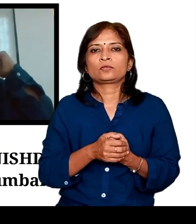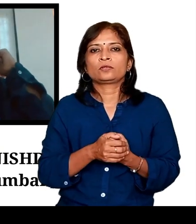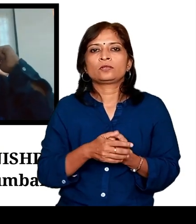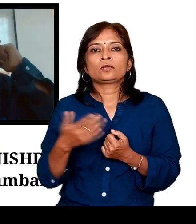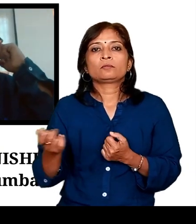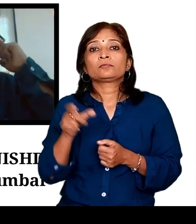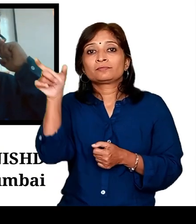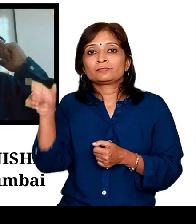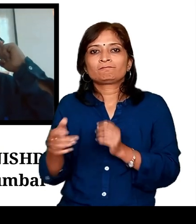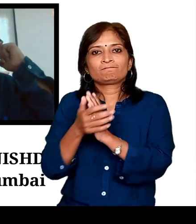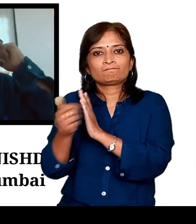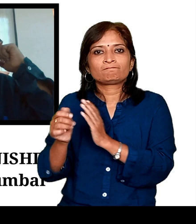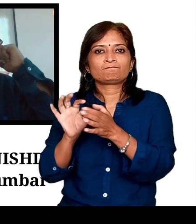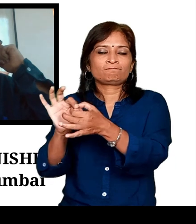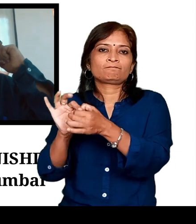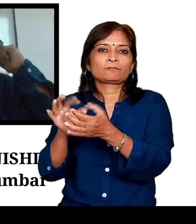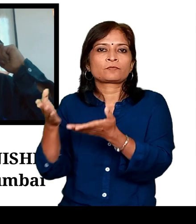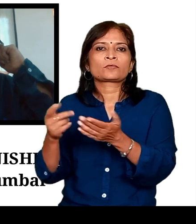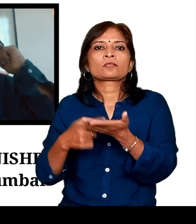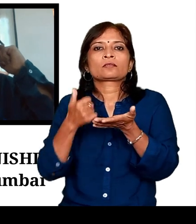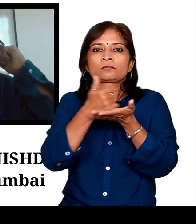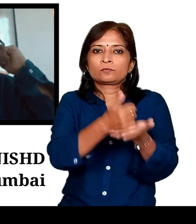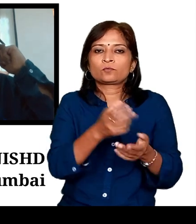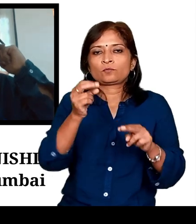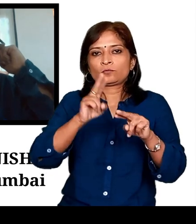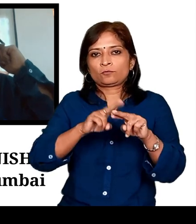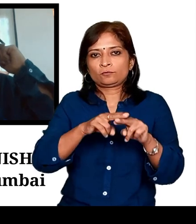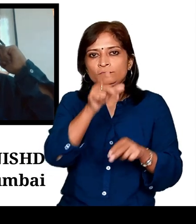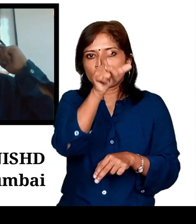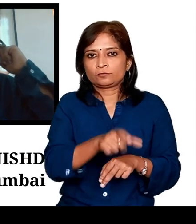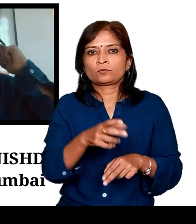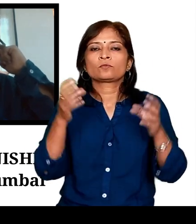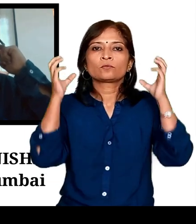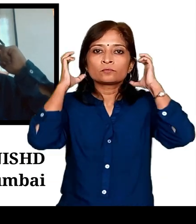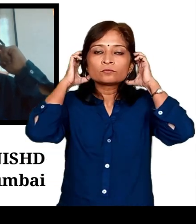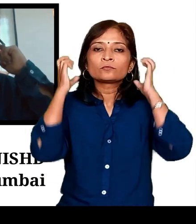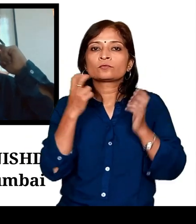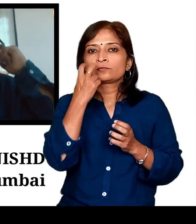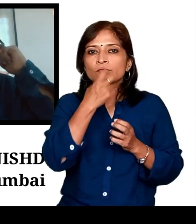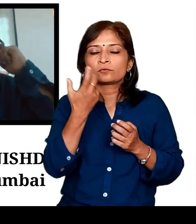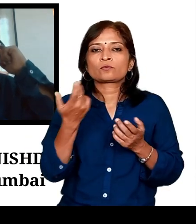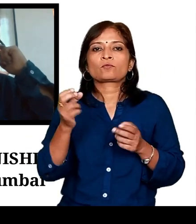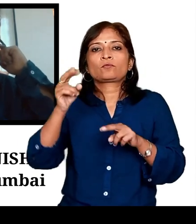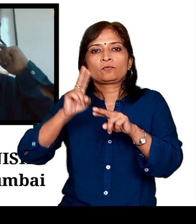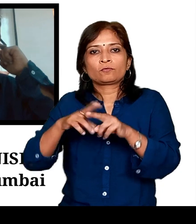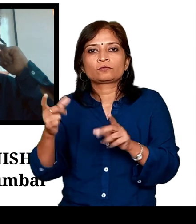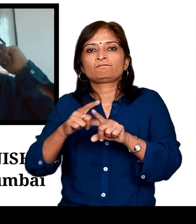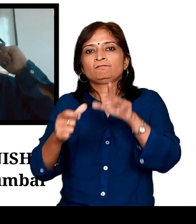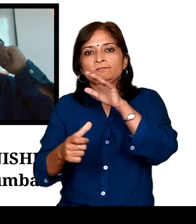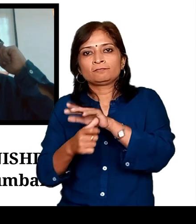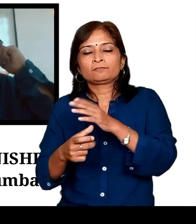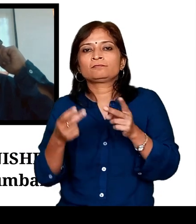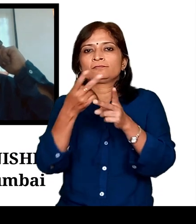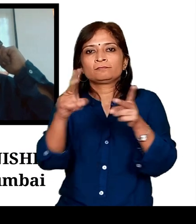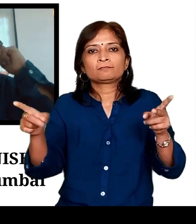कंसर्न प्रोफेशनल्स होते हैं जैसे कि रिहैबिलिटेशन ऑफिसर्स है, ऑडियोलॉजिस्ट है, रिसेप्शन है, डायरेक्टर है,